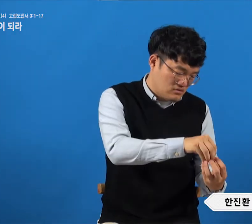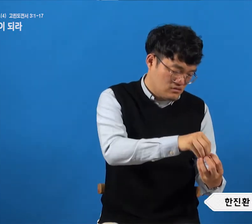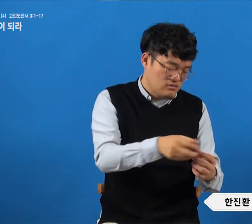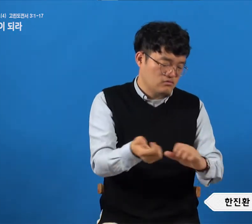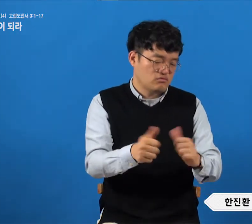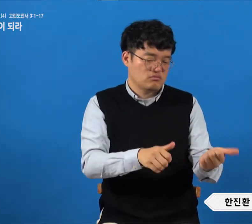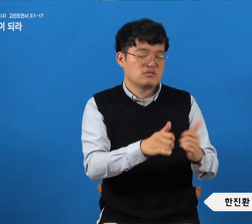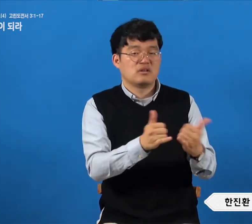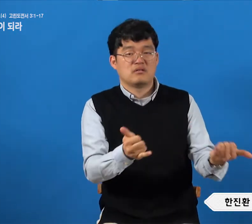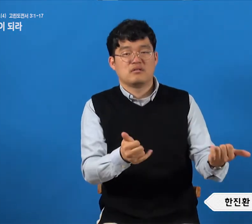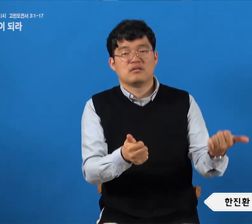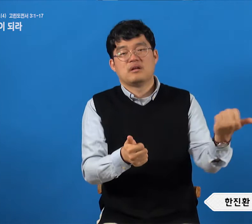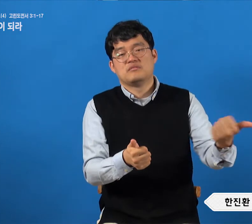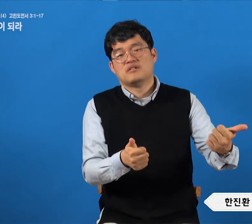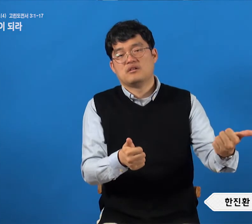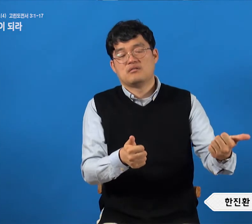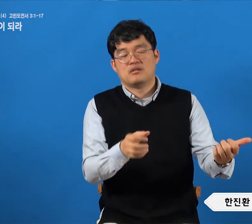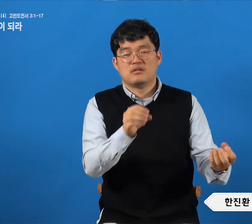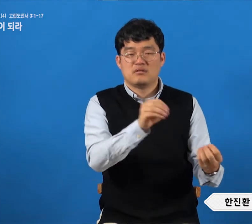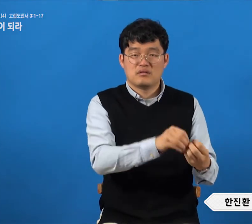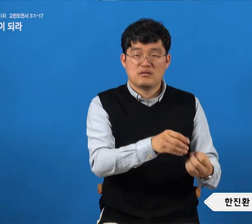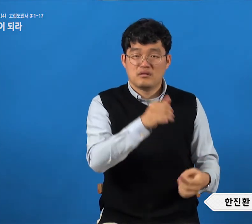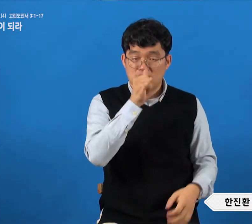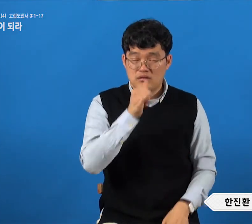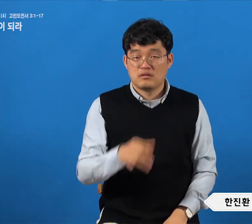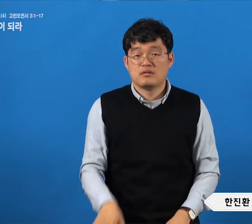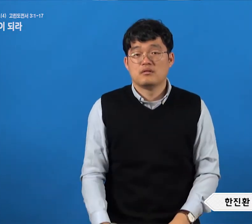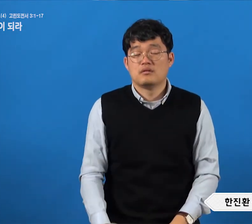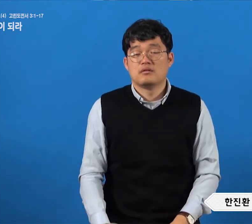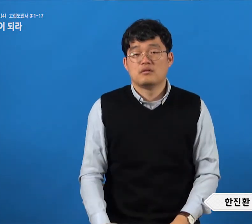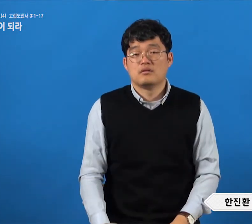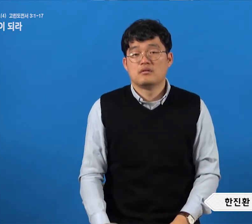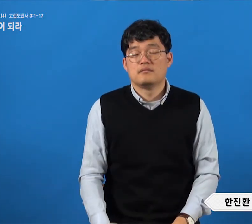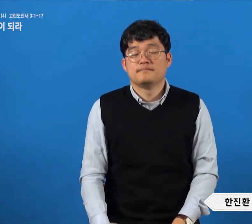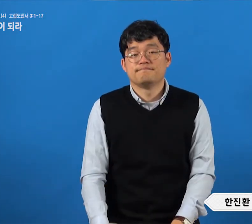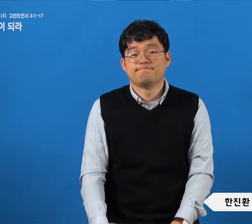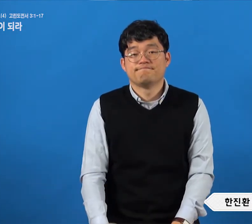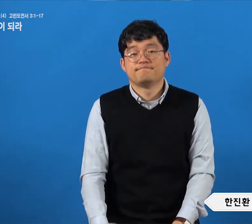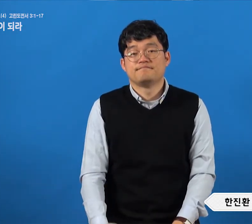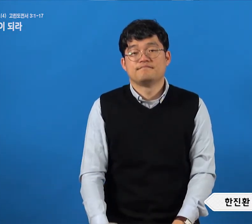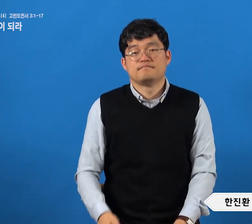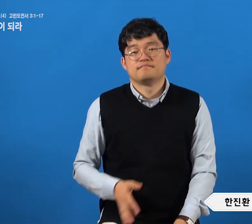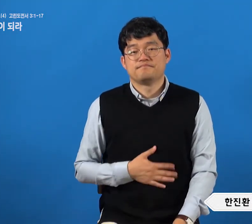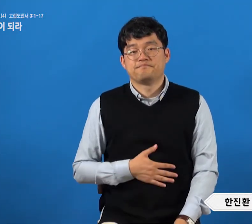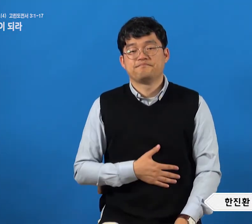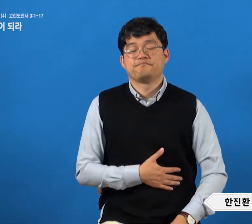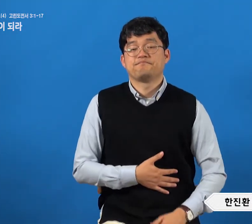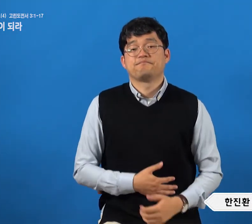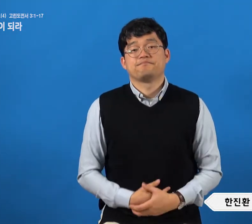죽은 사람하고 했습니다. 그것도 남자. 진짜 팔자도 사납지요.